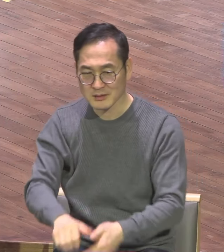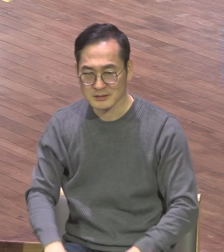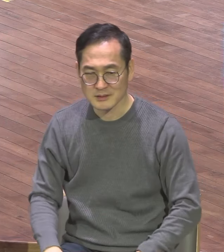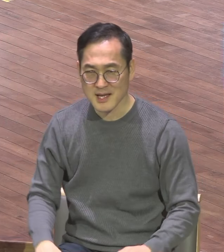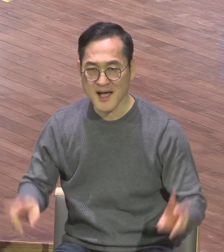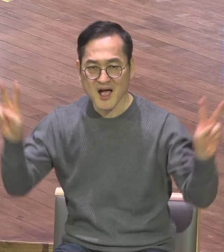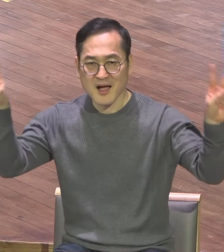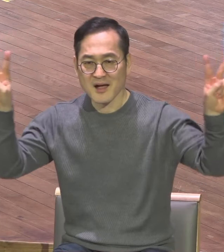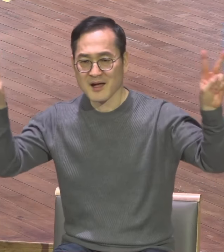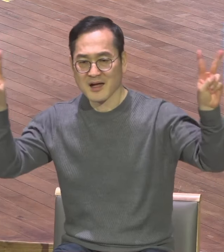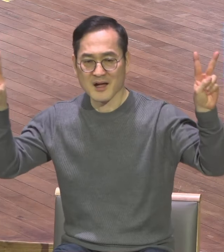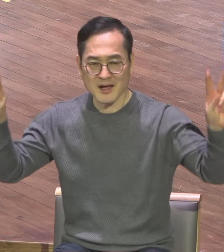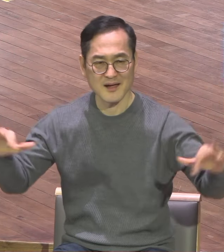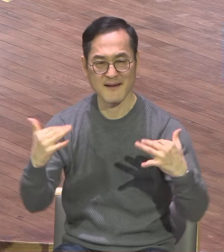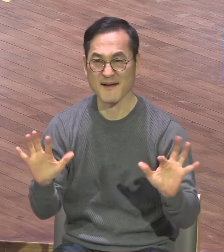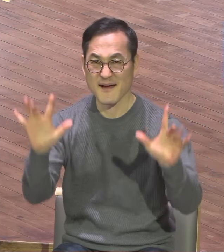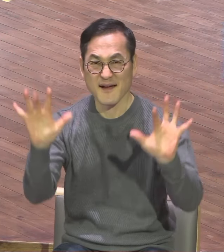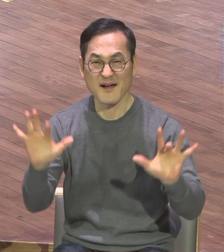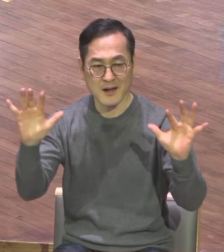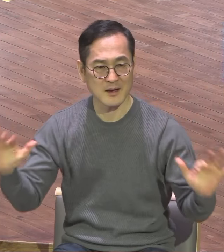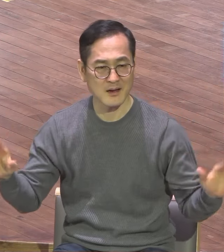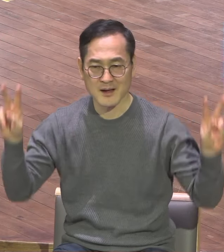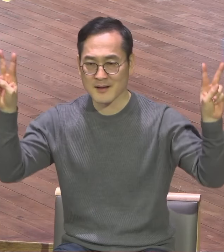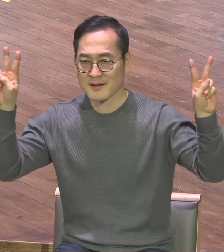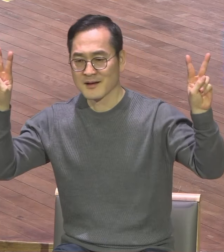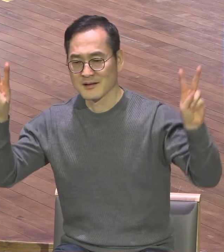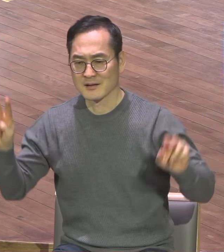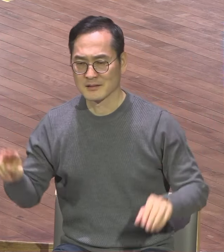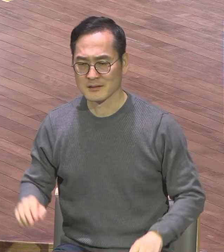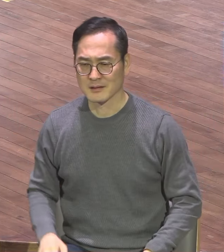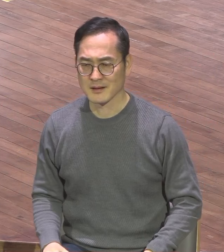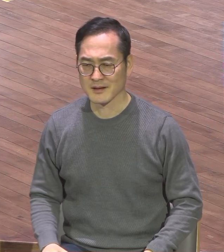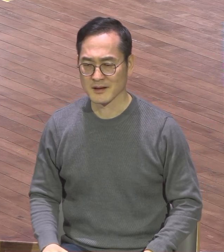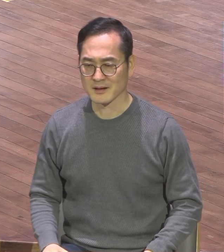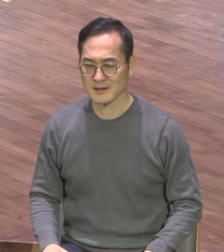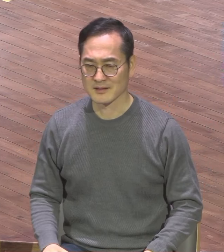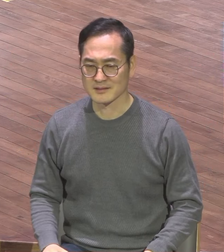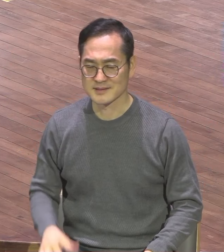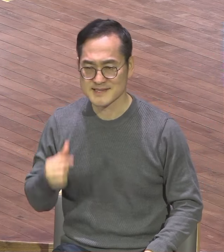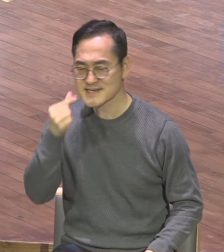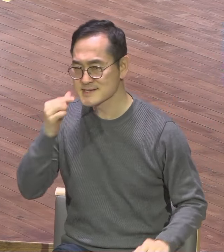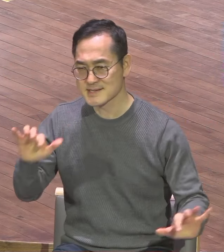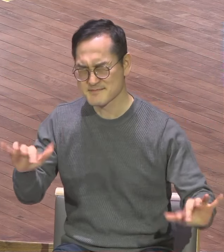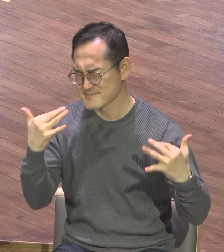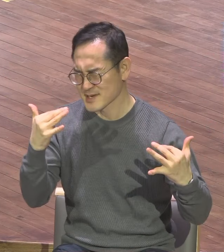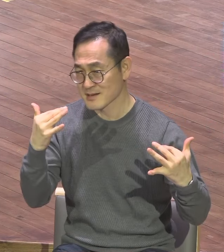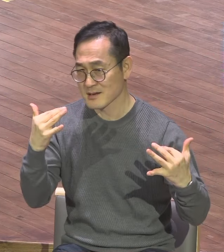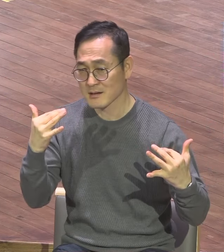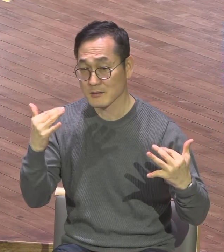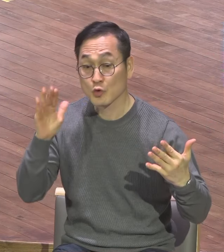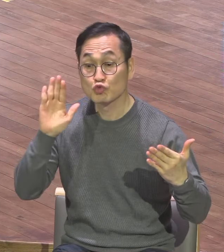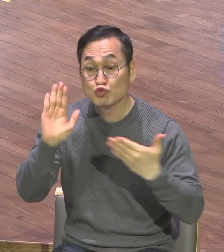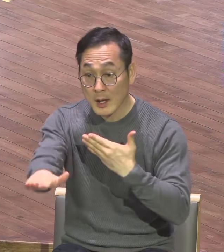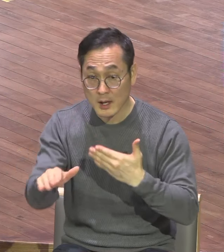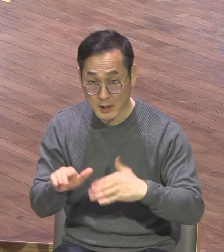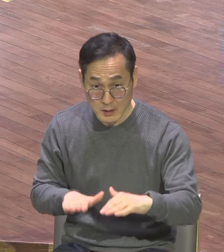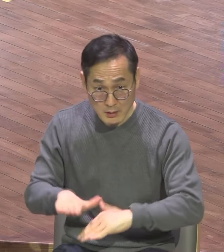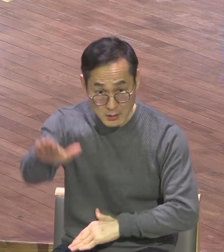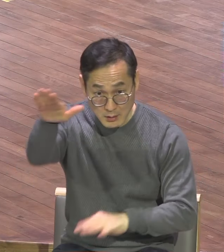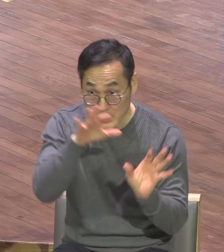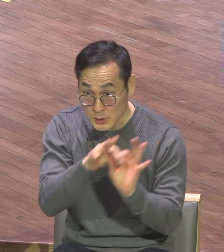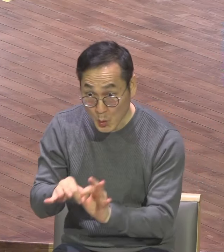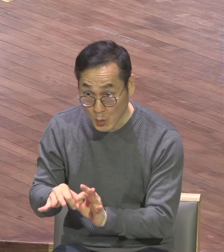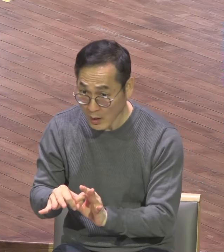팍 드디어 나서는 이런 상한가를 쳤죠. 그런데 그 이후의 삶은 완전히